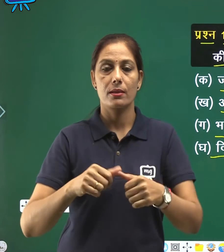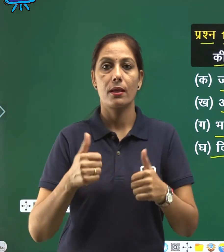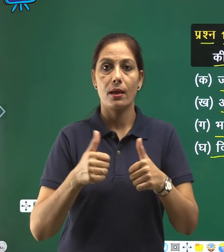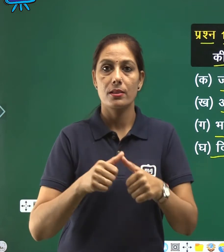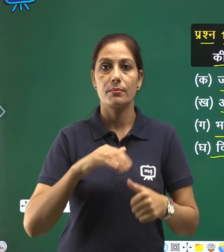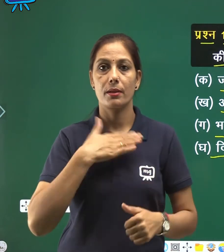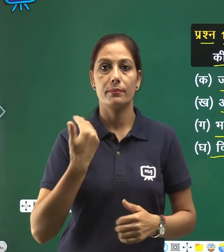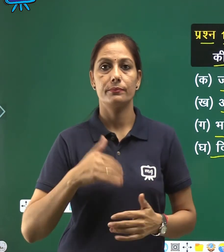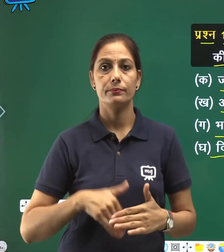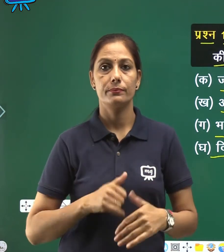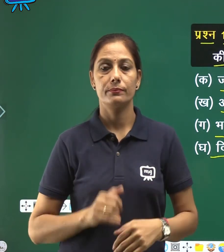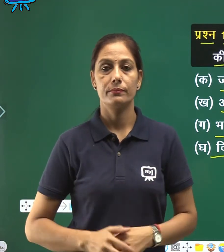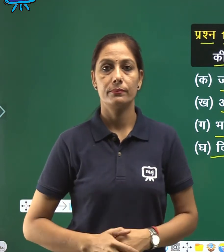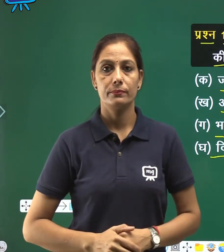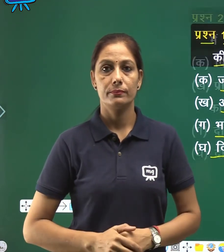अजमेर।